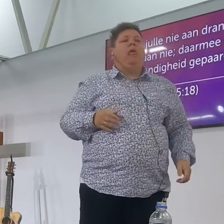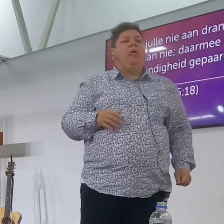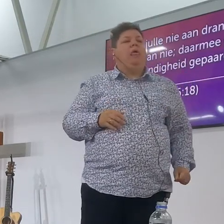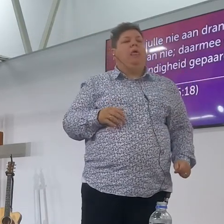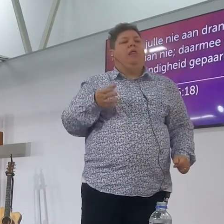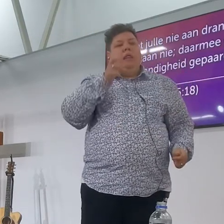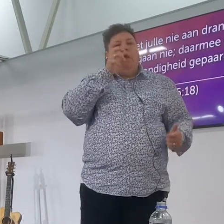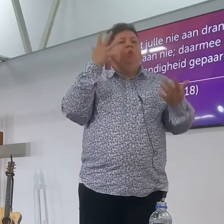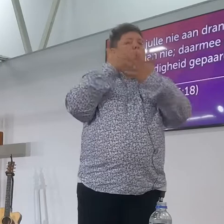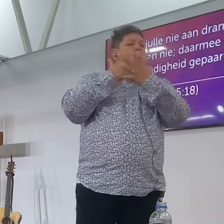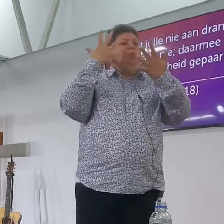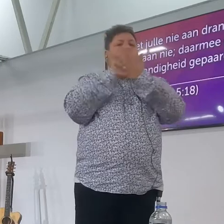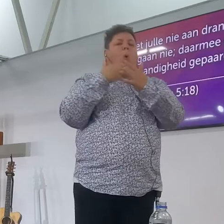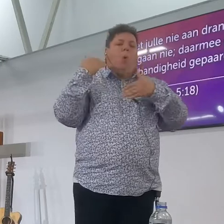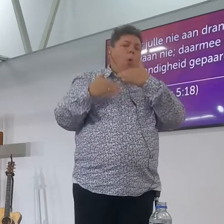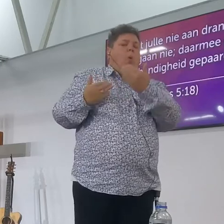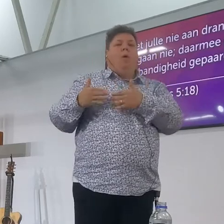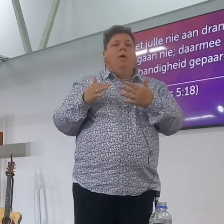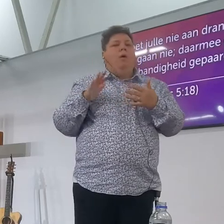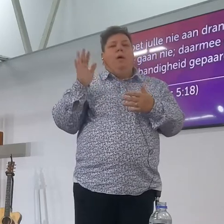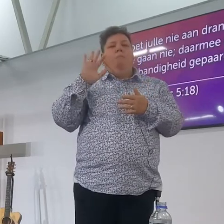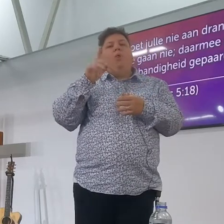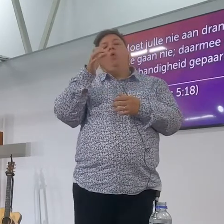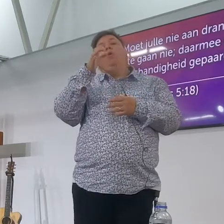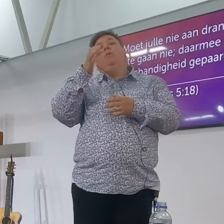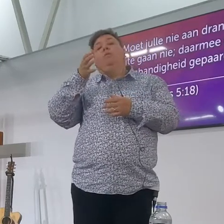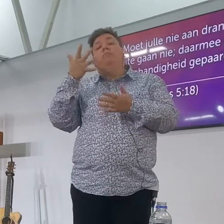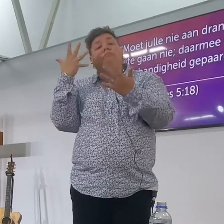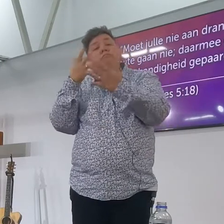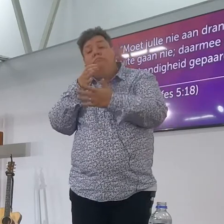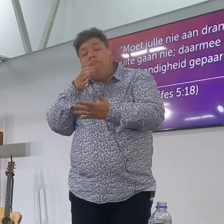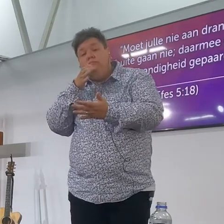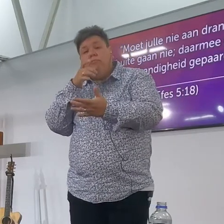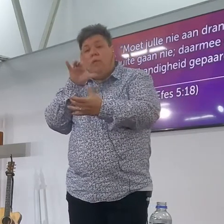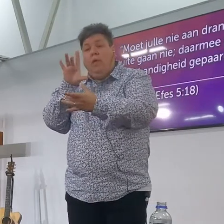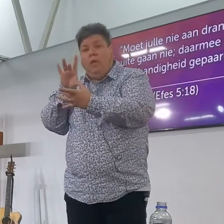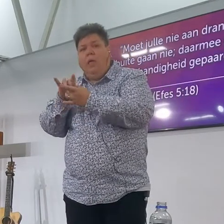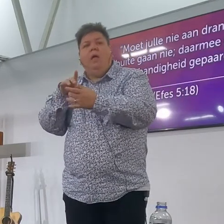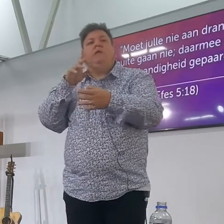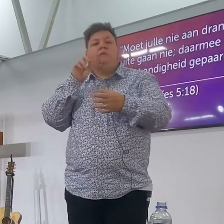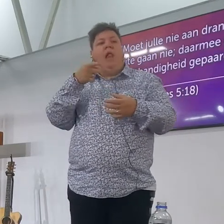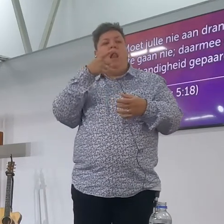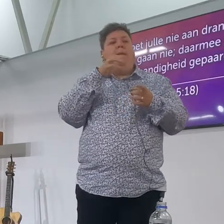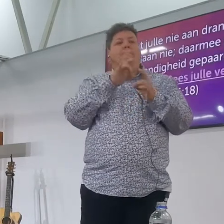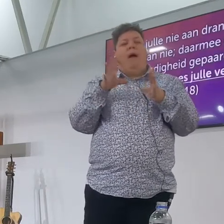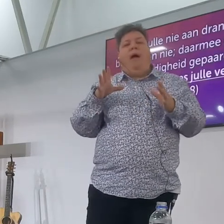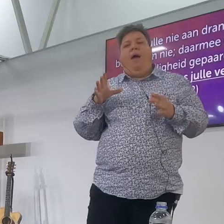dronk word van wijn. Maar moet julle nie aan drank te buite gaan nie, want daarmee gaan losbandigheid gebaar, nie,